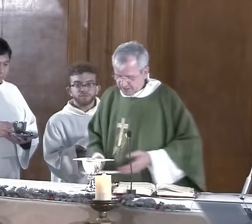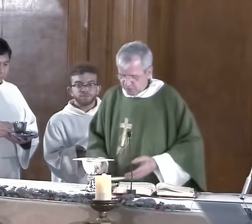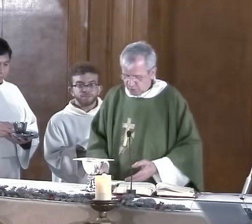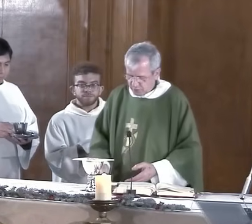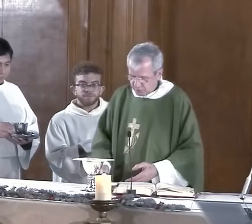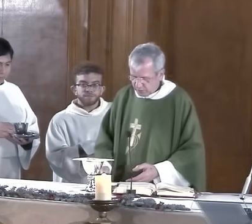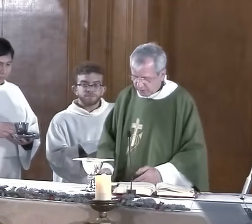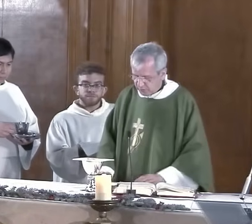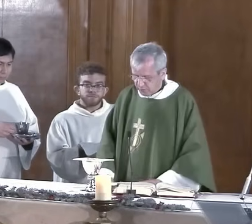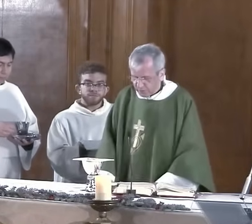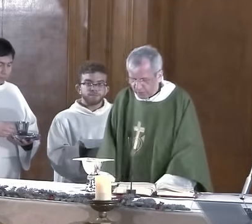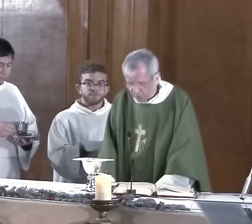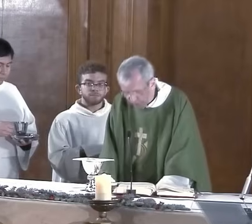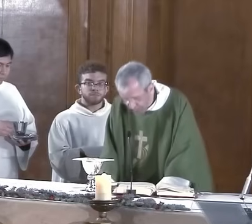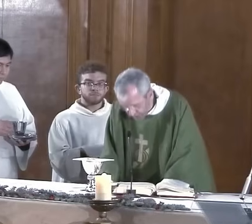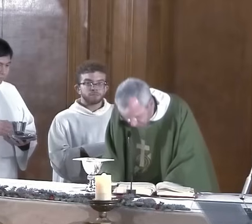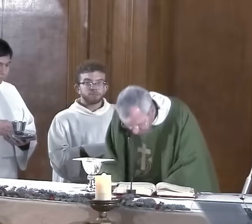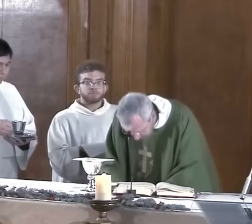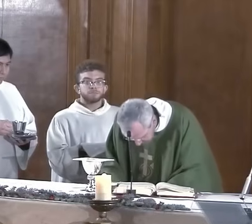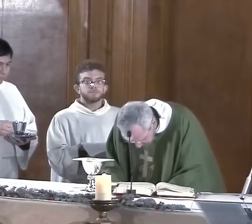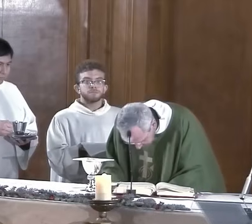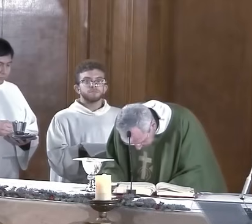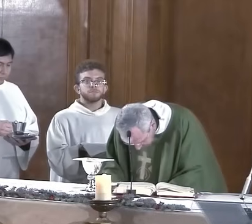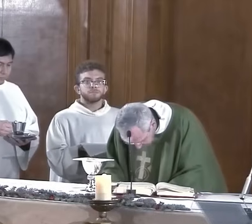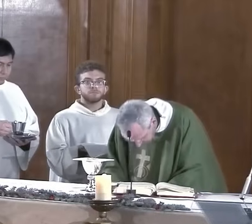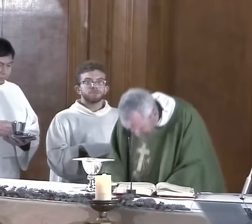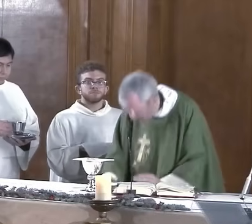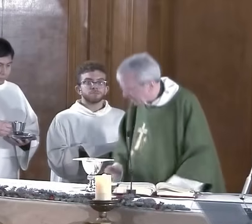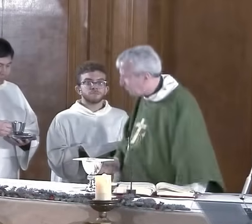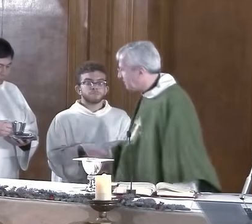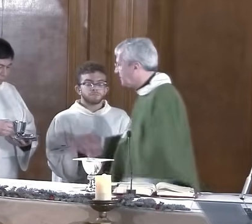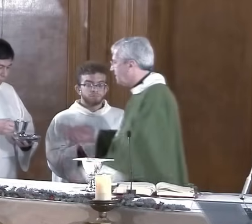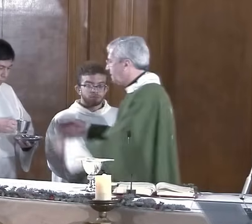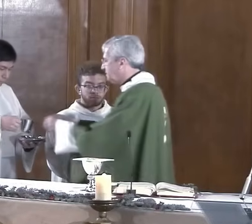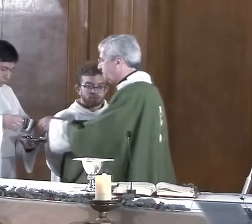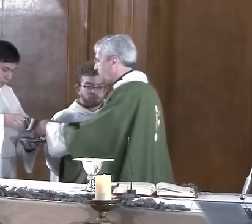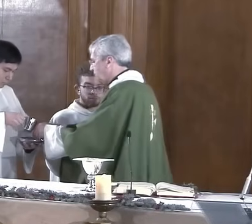Acepta, Señor, nuestro corazón contrito y humilde.